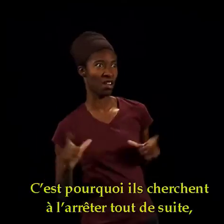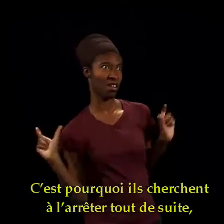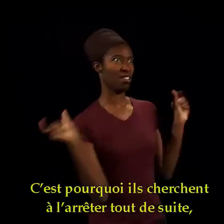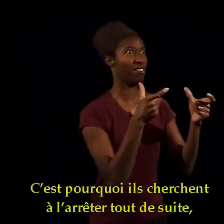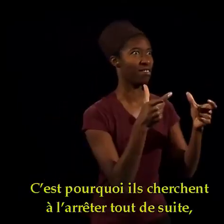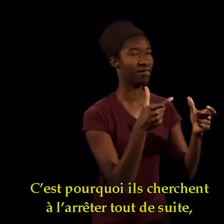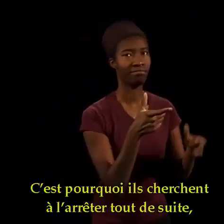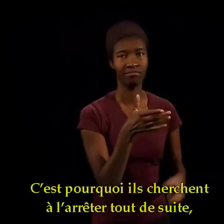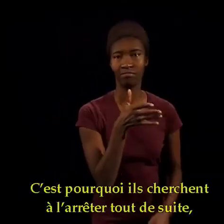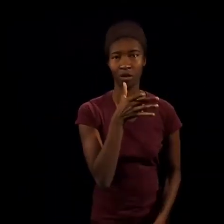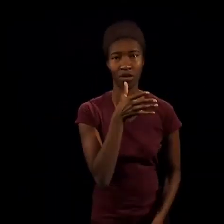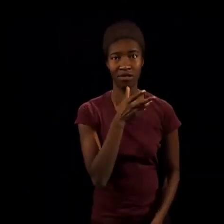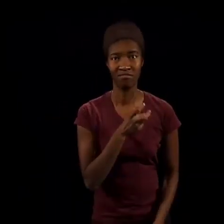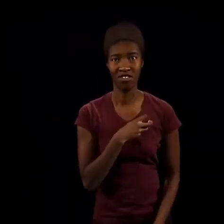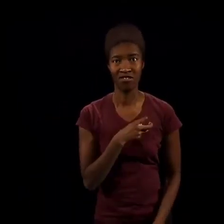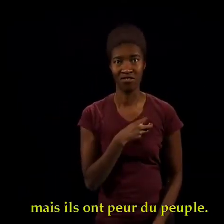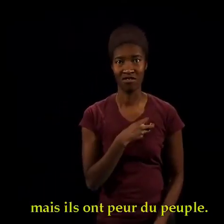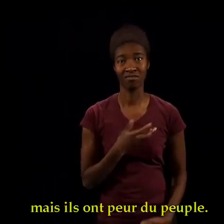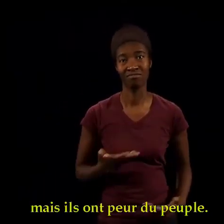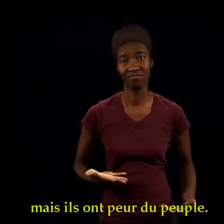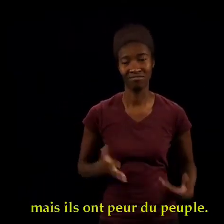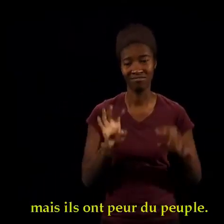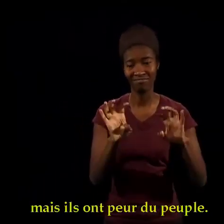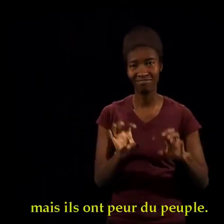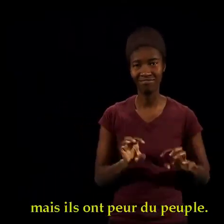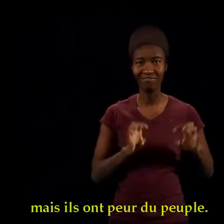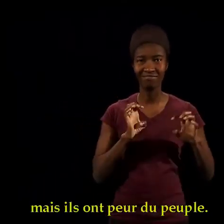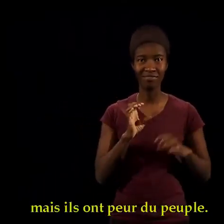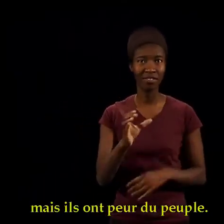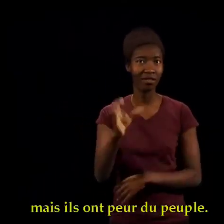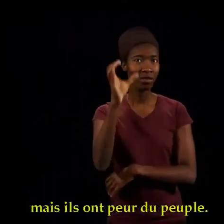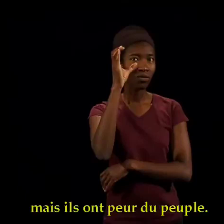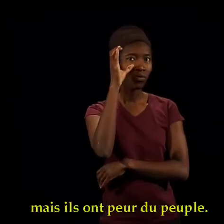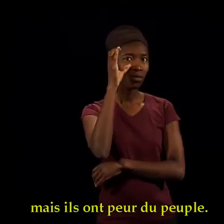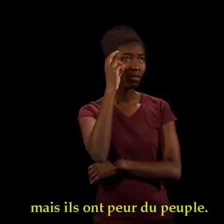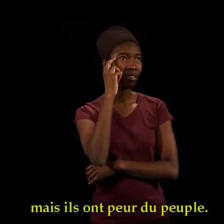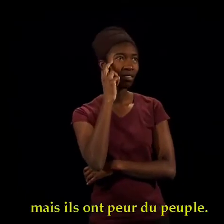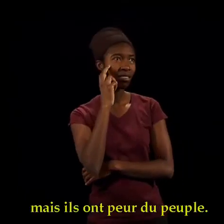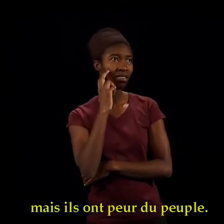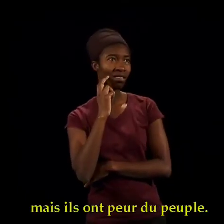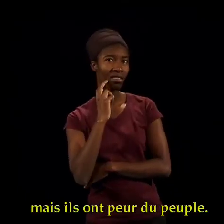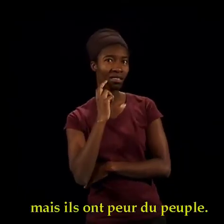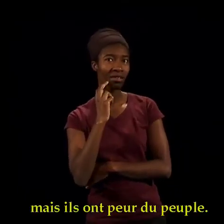C'est pourquoi ils cherchent à l'arrêter tout de suite. Mais ils ont peur du peuple.